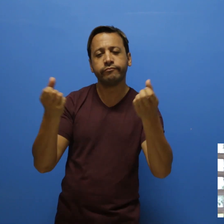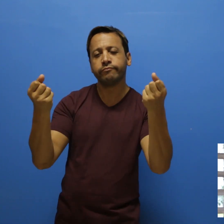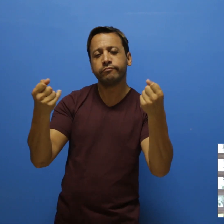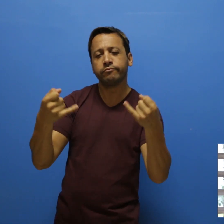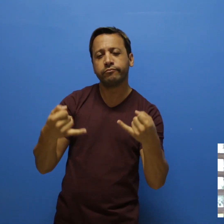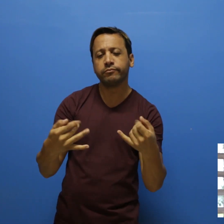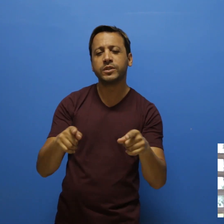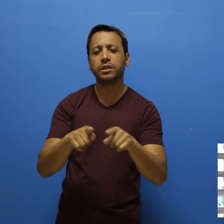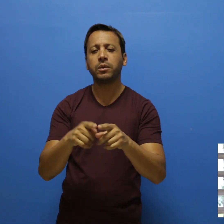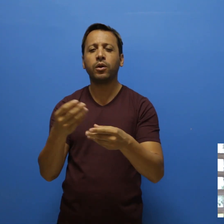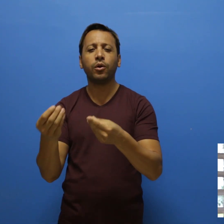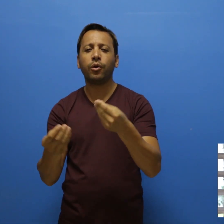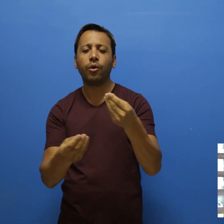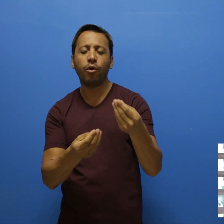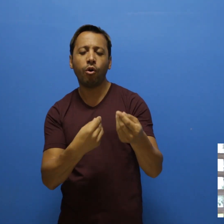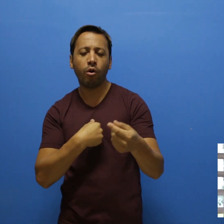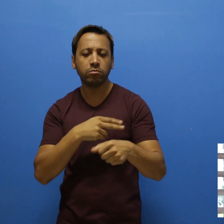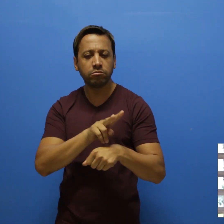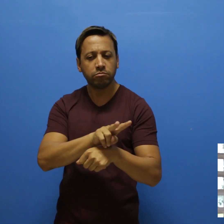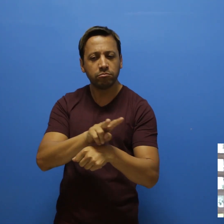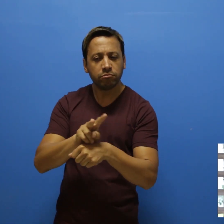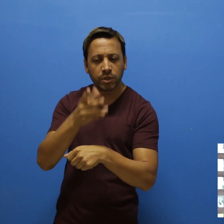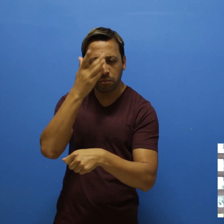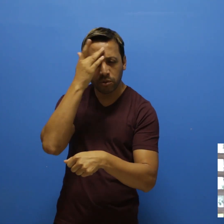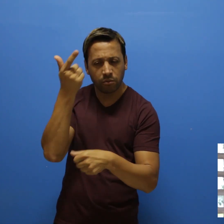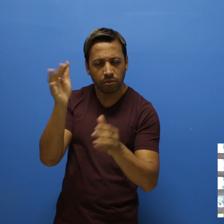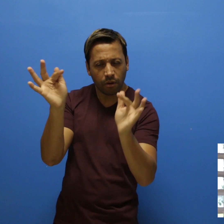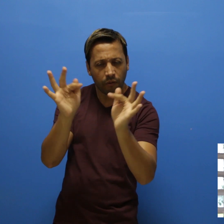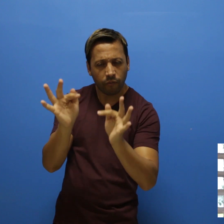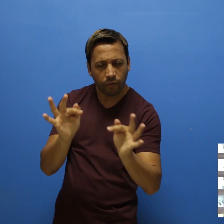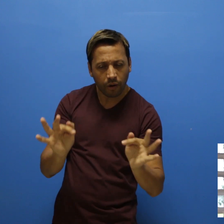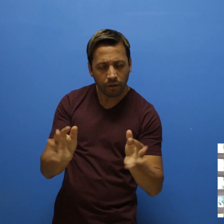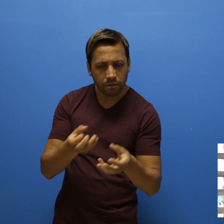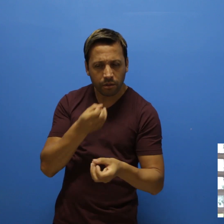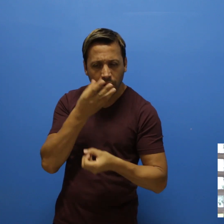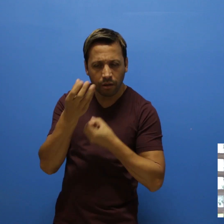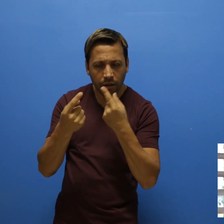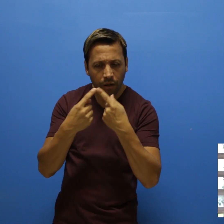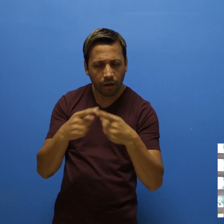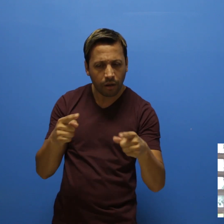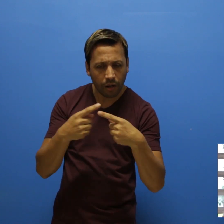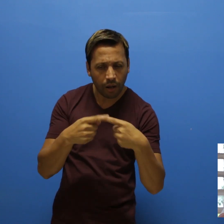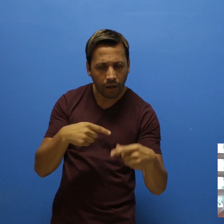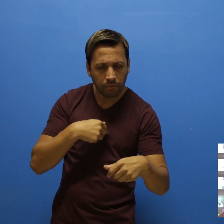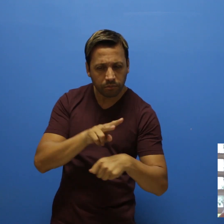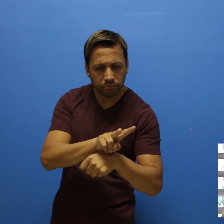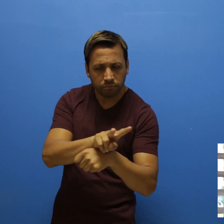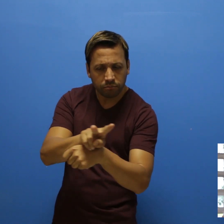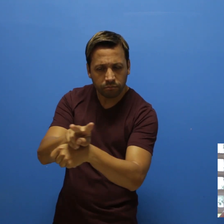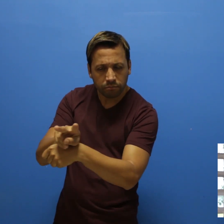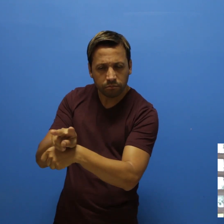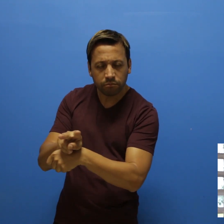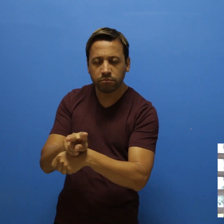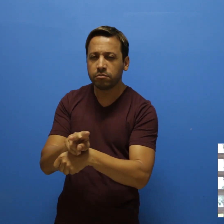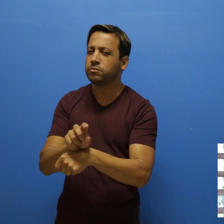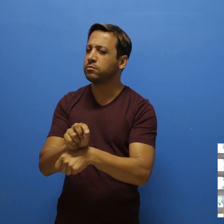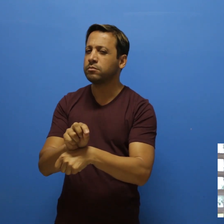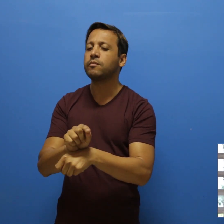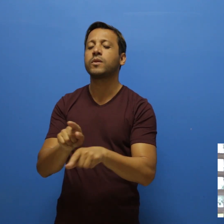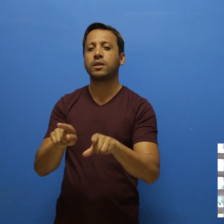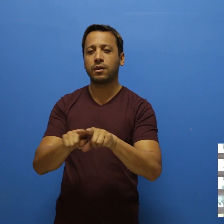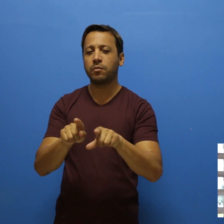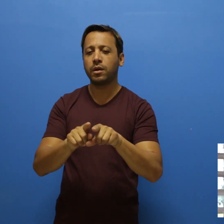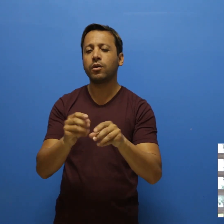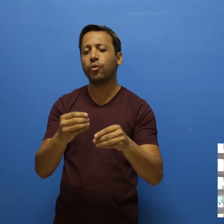expressão desse descontentamento, dessa contestação das decisões públicas, assim como um protocolo de responsividade